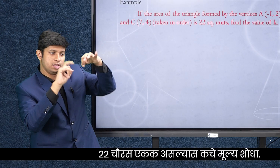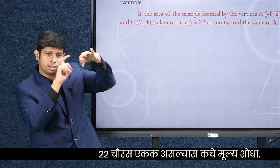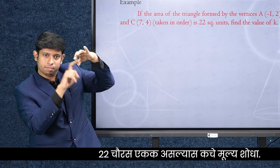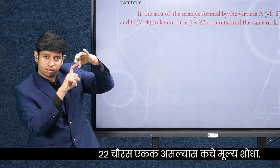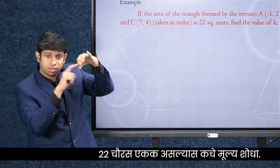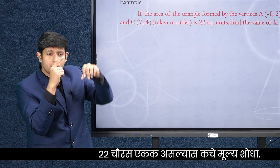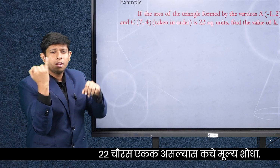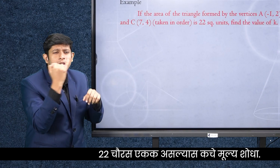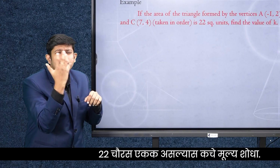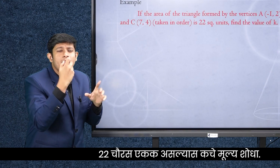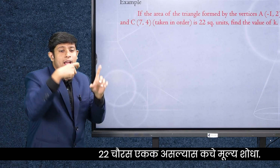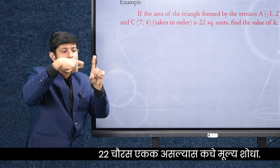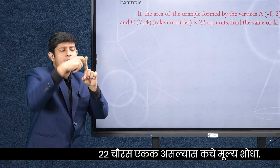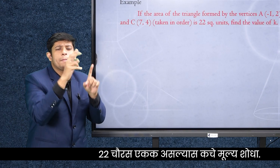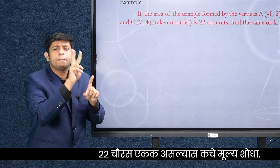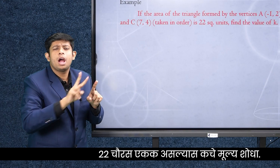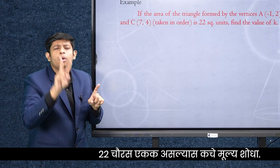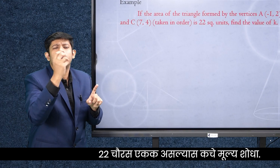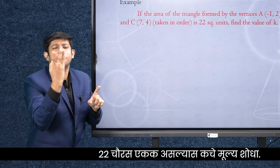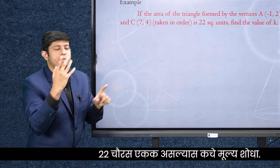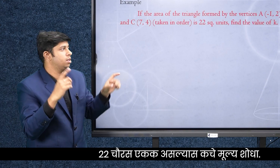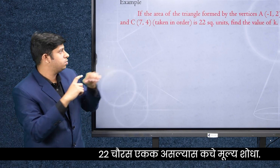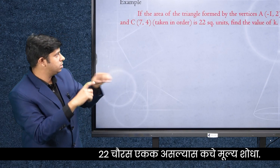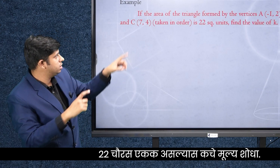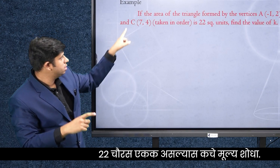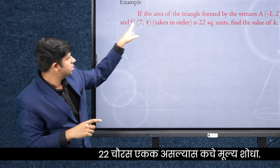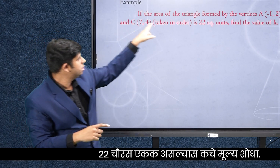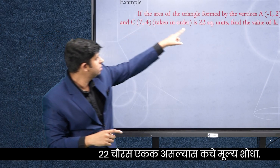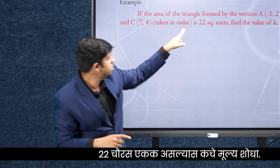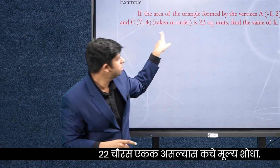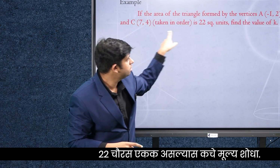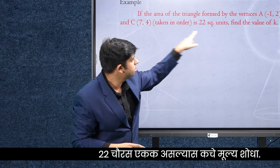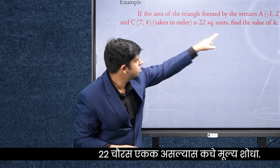22 चौरस एकक असल्यास क चे मूल्य शोधा.